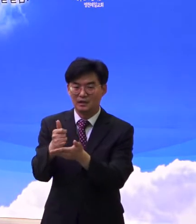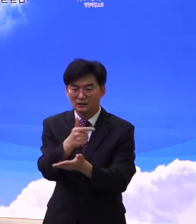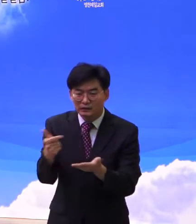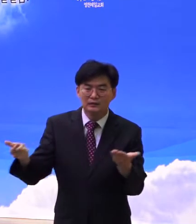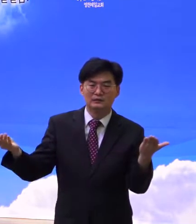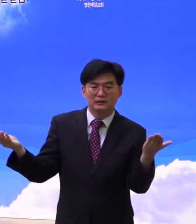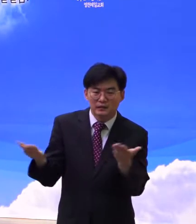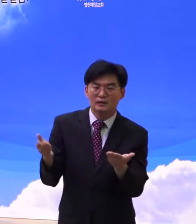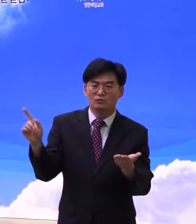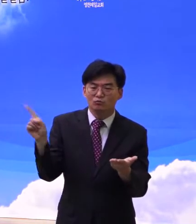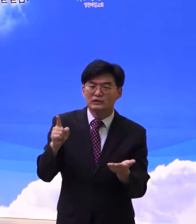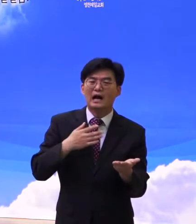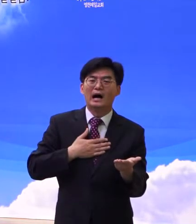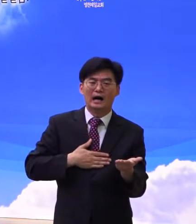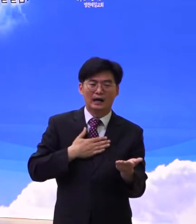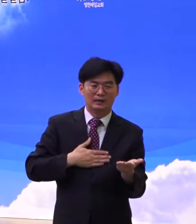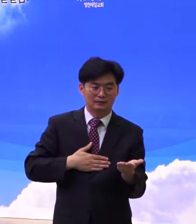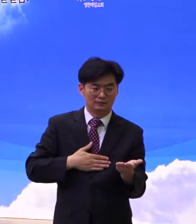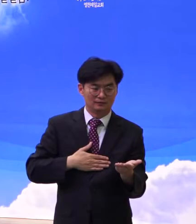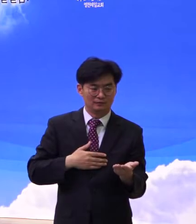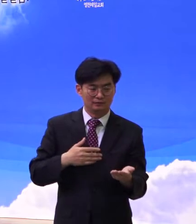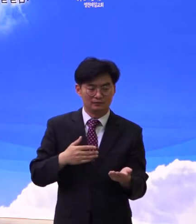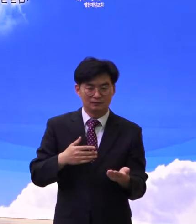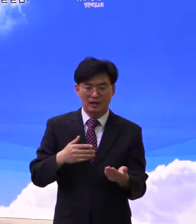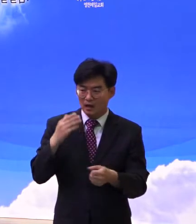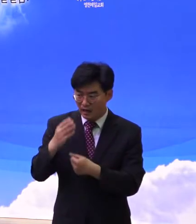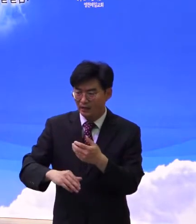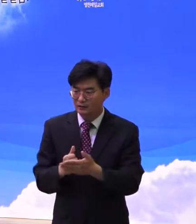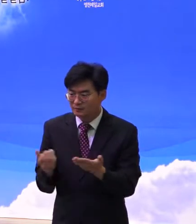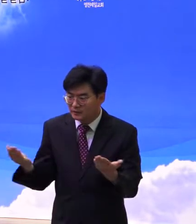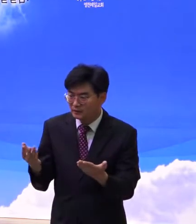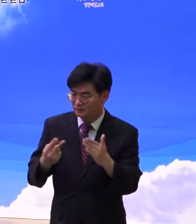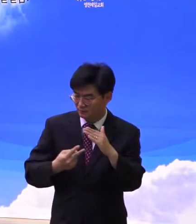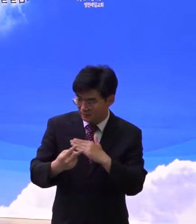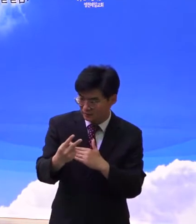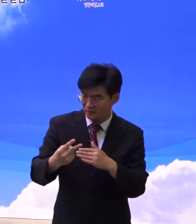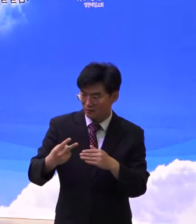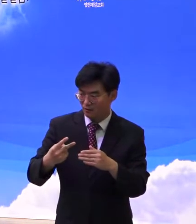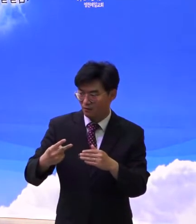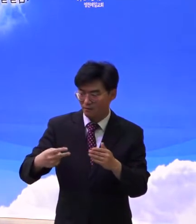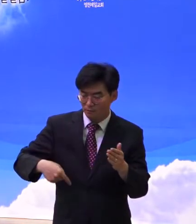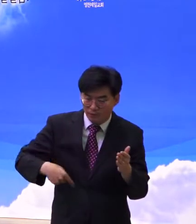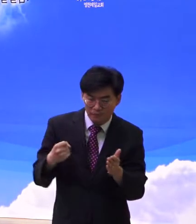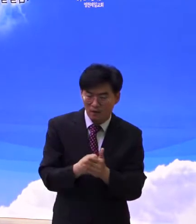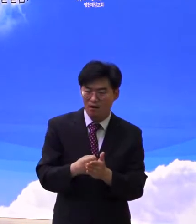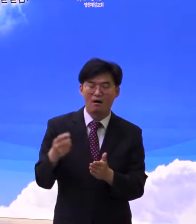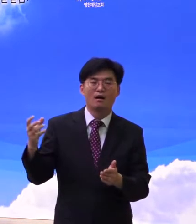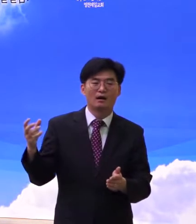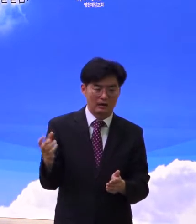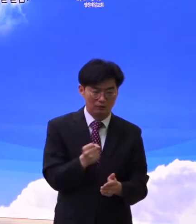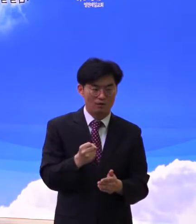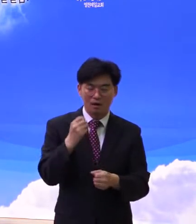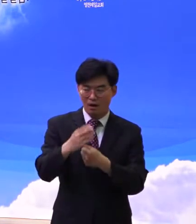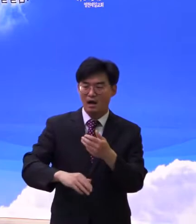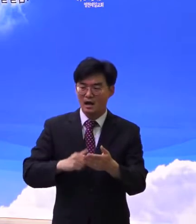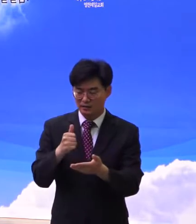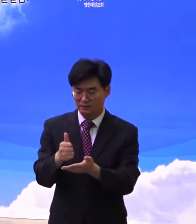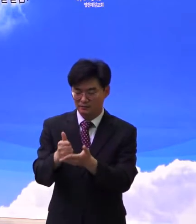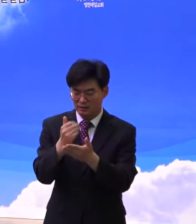일에 대해서 깨닫고 하나님의 큰 일을 비전으로 붙들고 하나님의 성령의 인도하심에 순종하며 나갔을